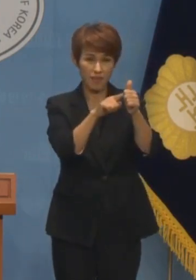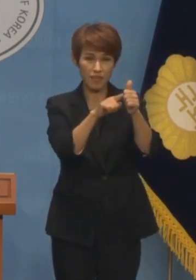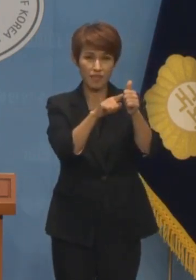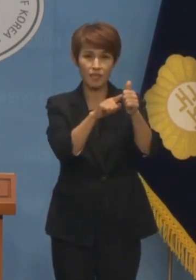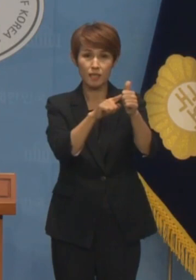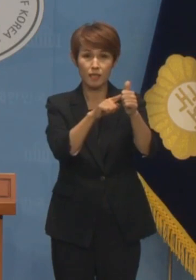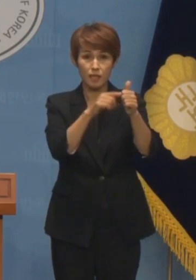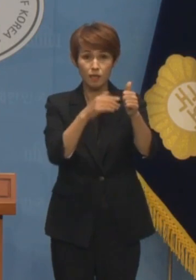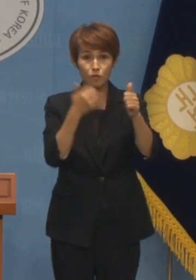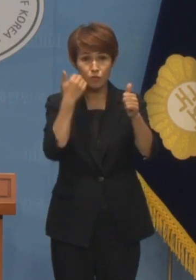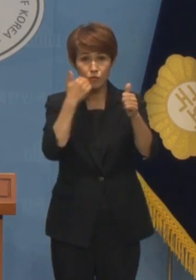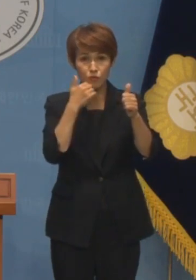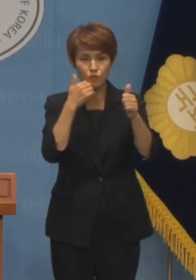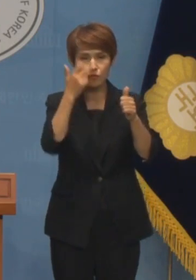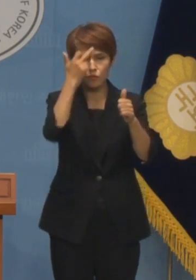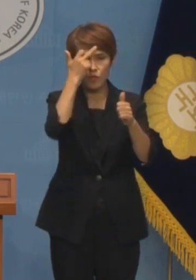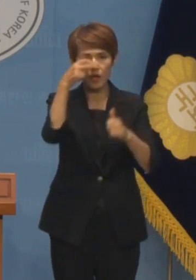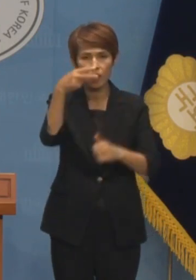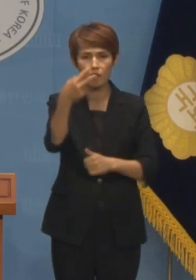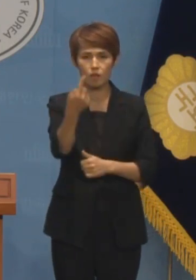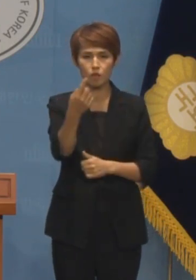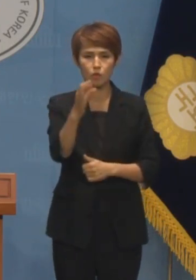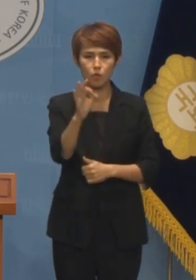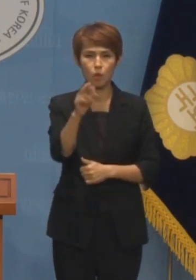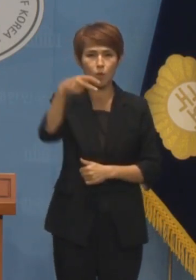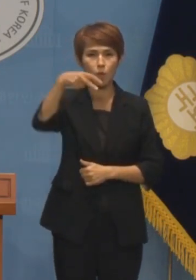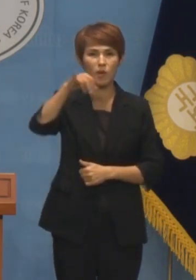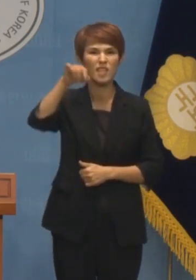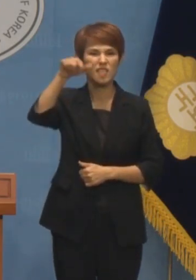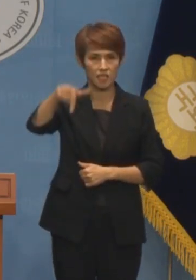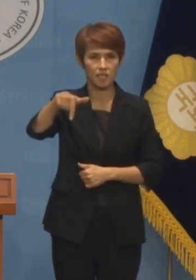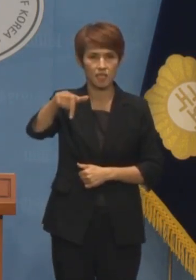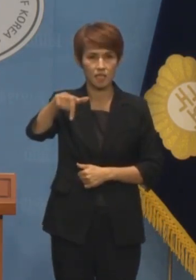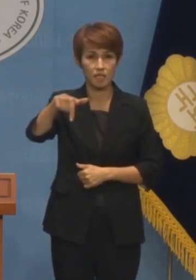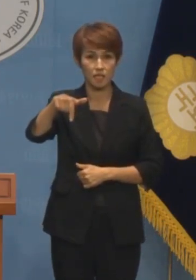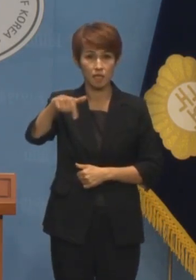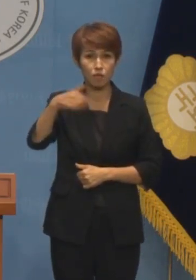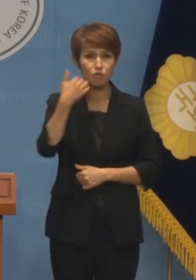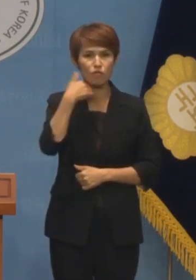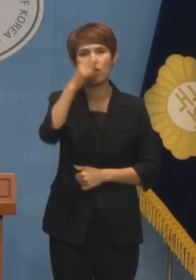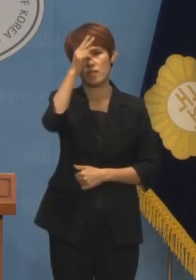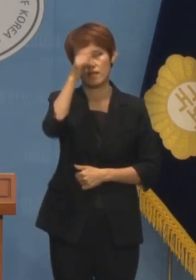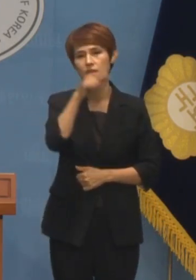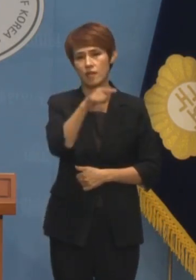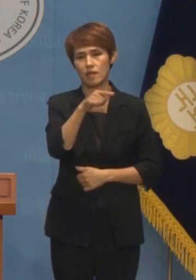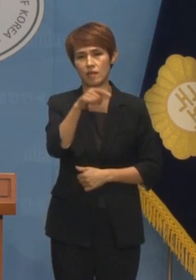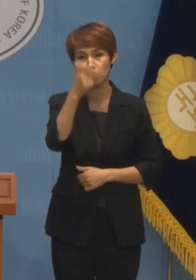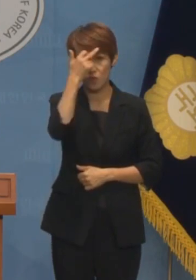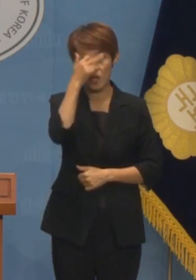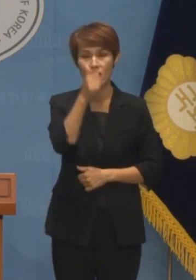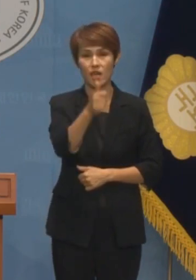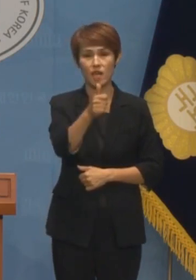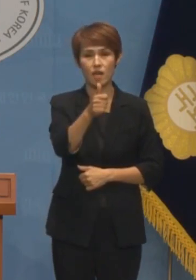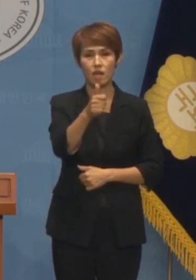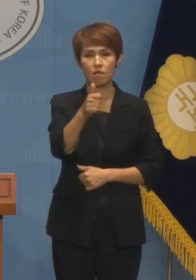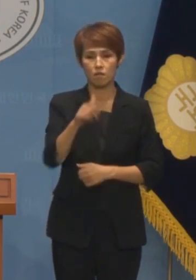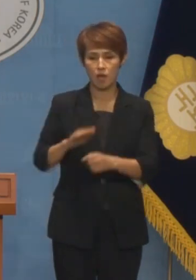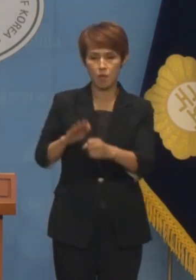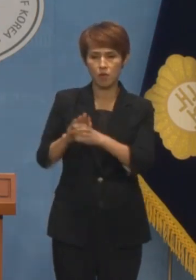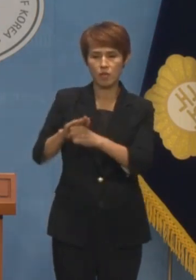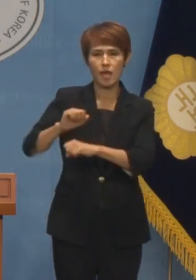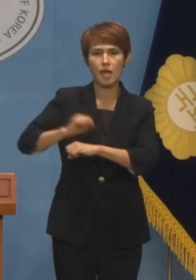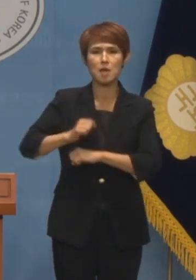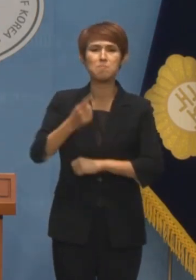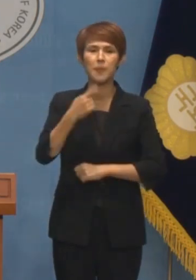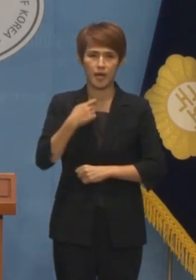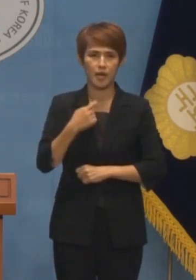그러냐? 최동식, 소위 말해서 경찰관 최동식입니다. 최동식이라는 사람은 해병대 병 출신이고요.